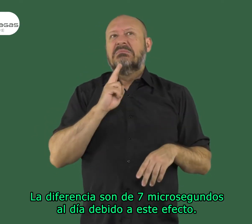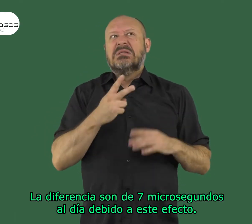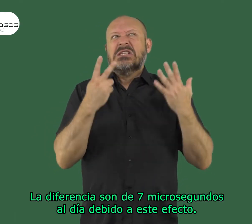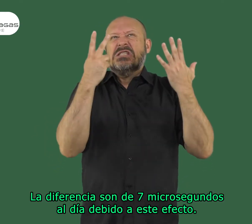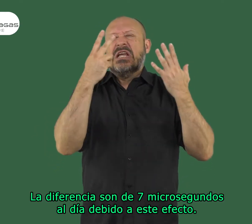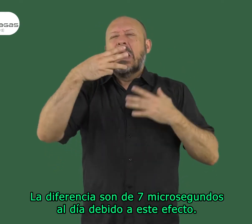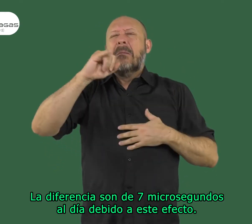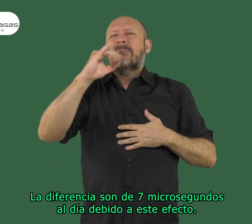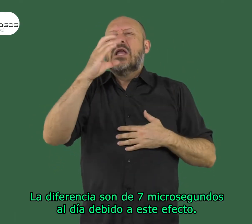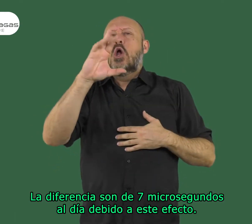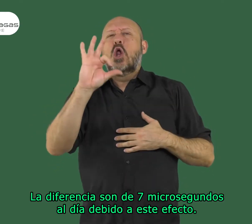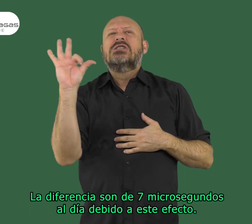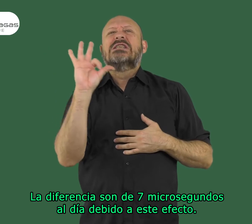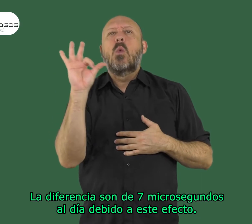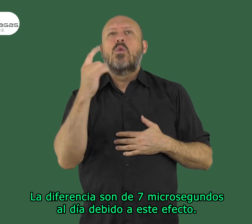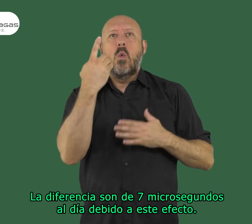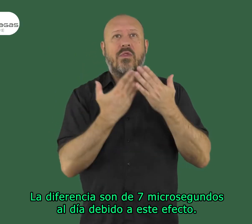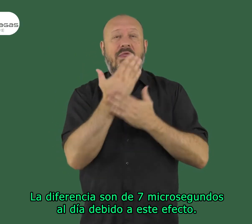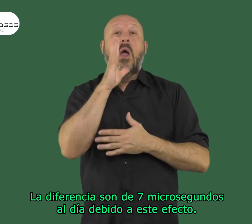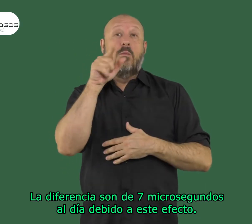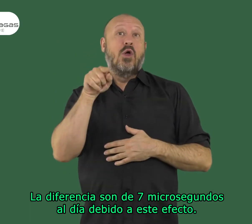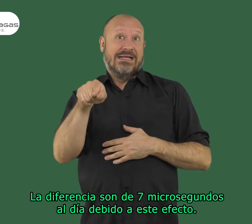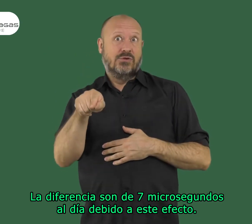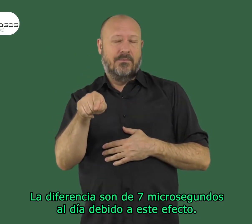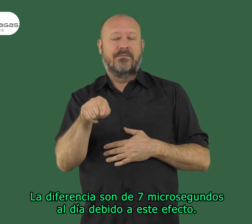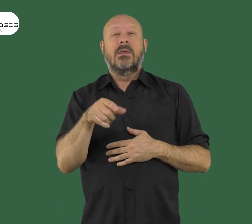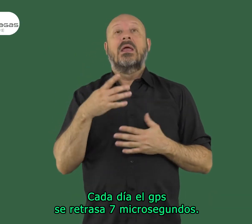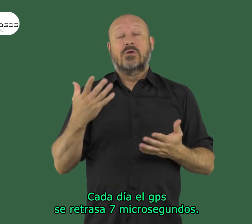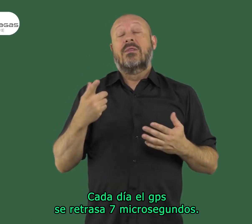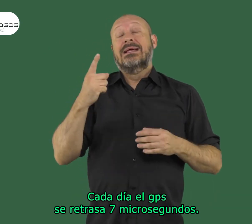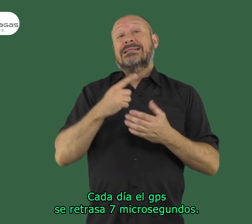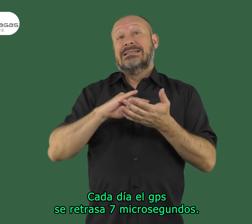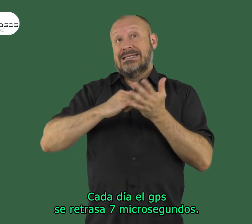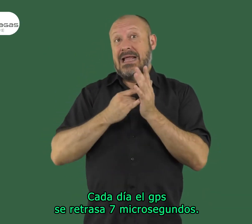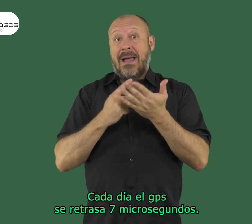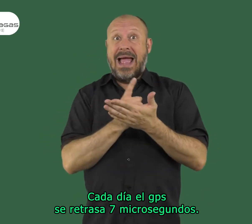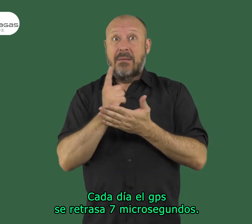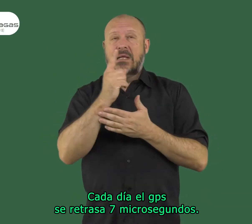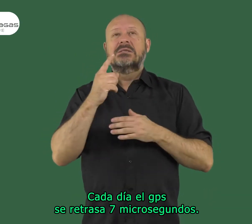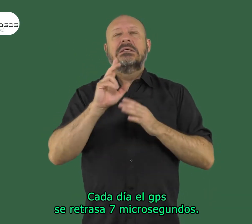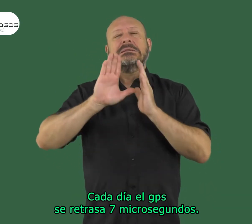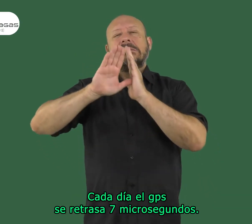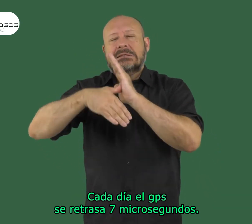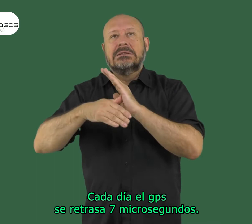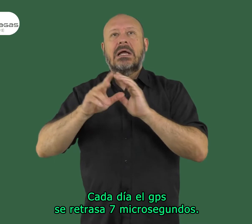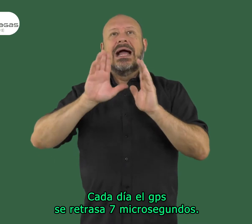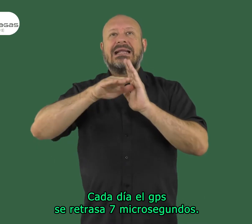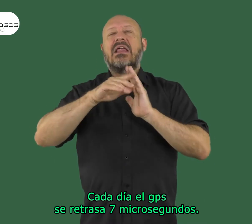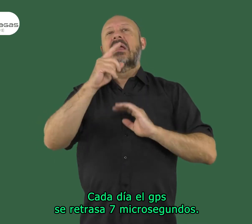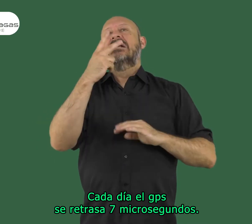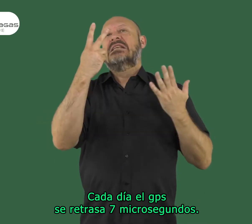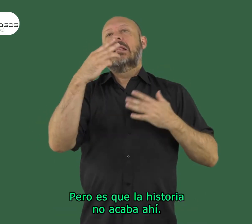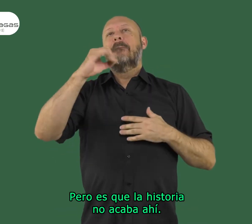diferencia son de 7 microsegundos al día debido a este efecto. O sea, cada día el sistema GPS se retrasa